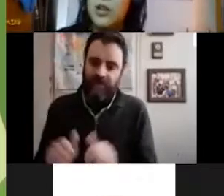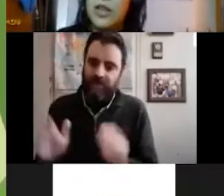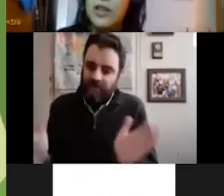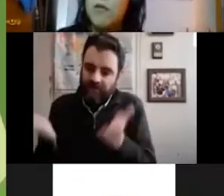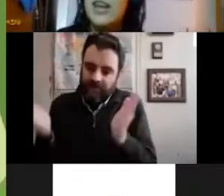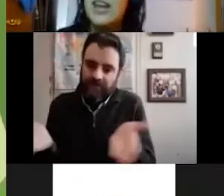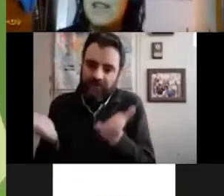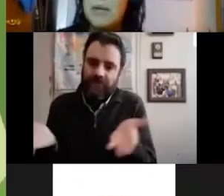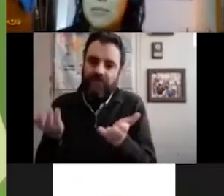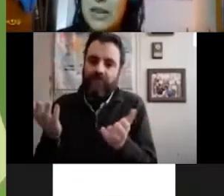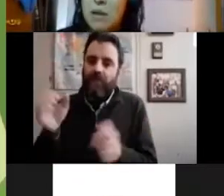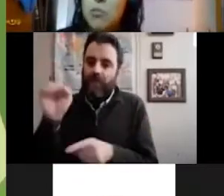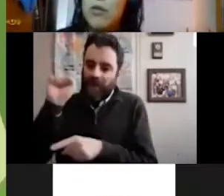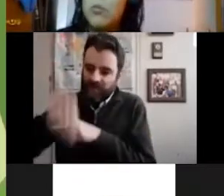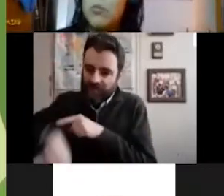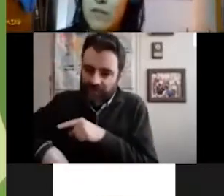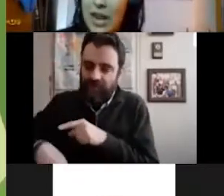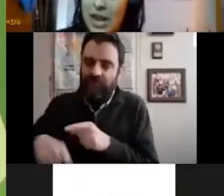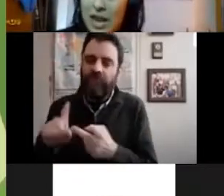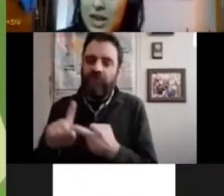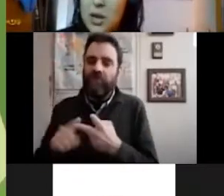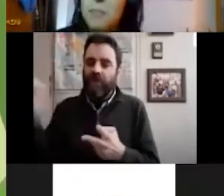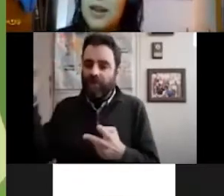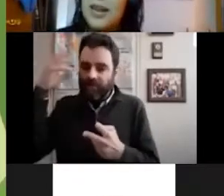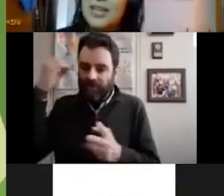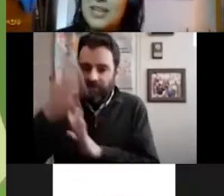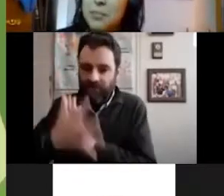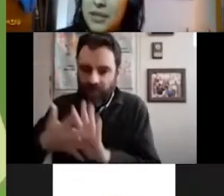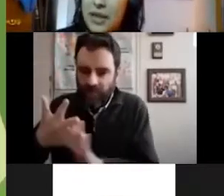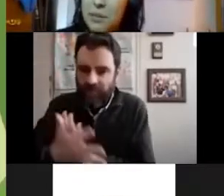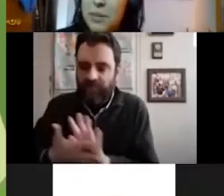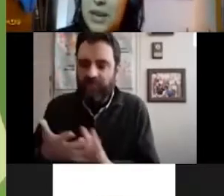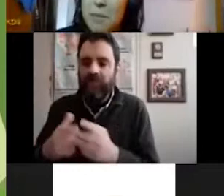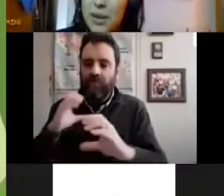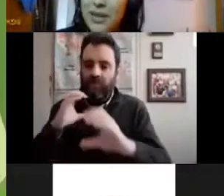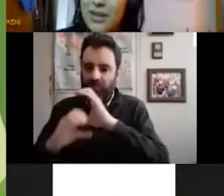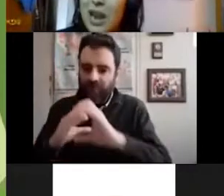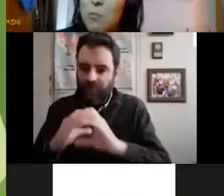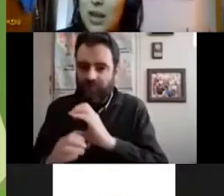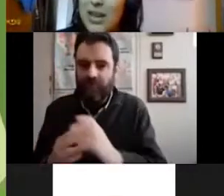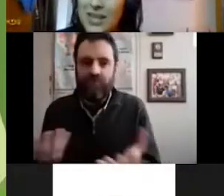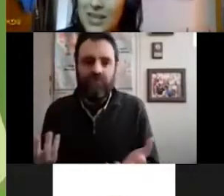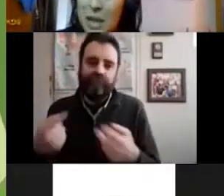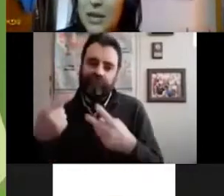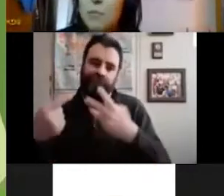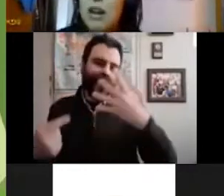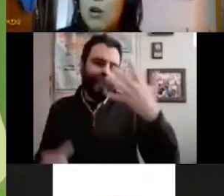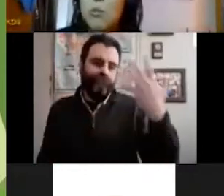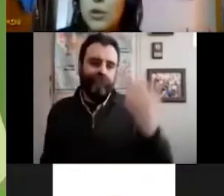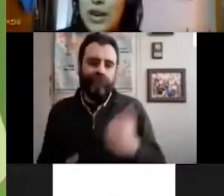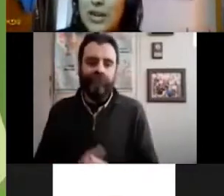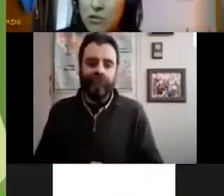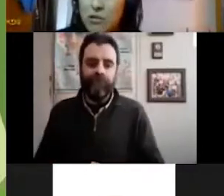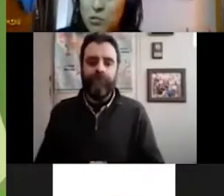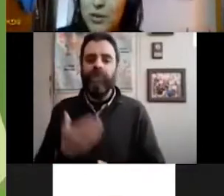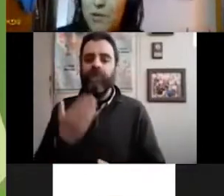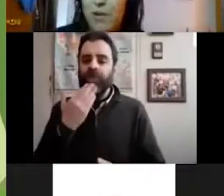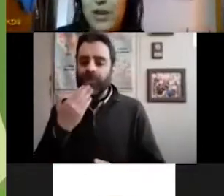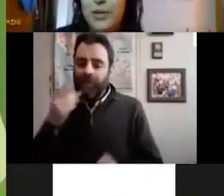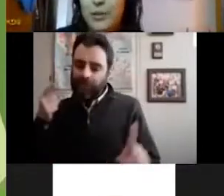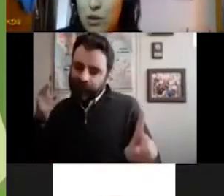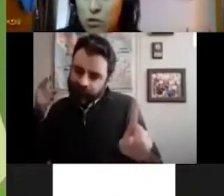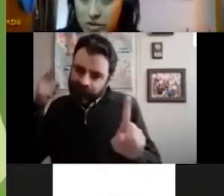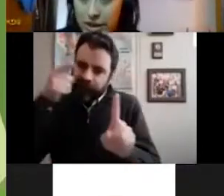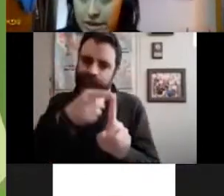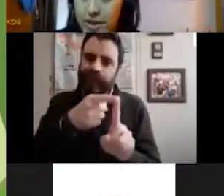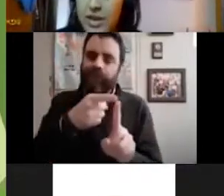en este objetivo que es la familia, poder motivarla para que acepte, para que aprenda la lengua de señas, para que pueda comunicarse con su hijo,